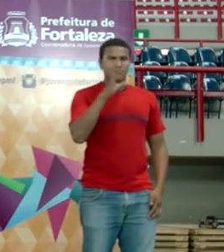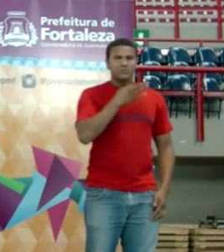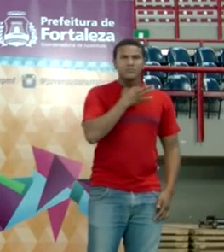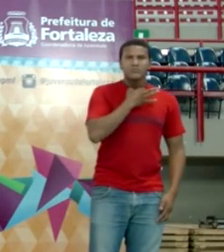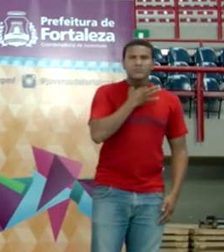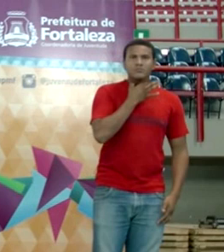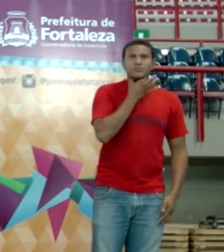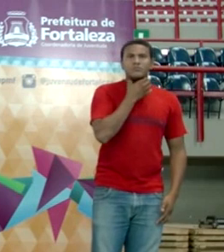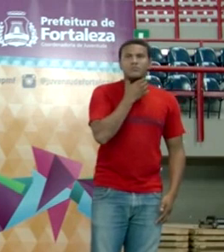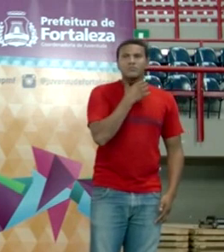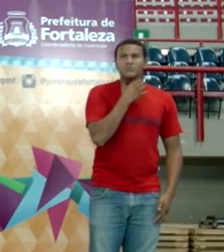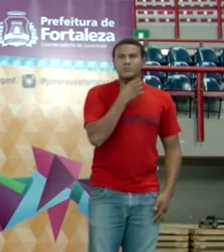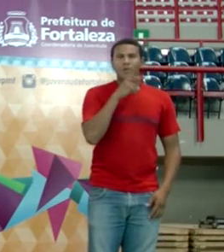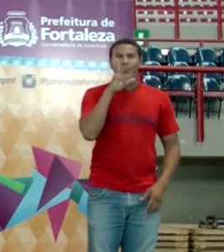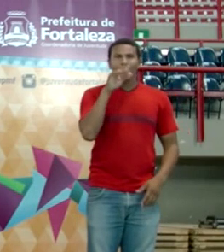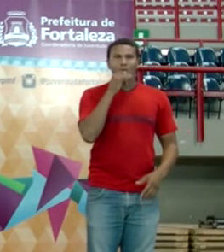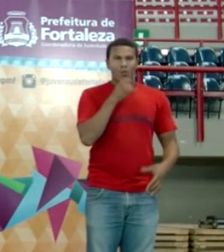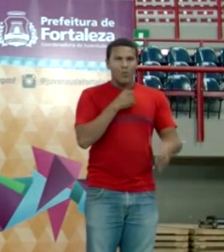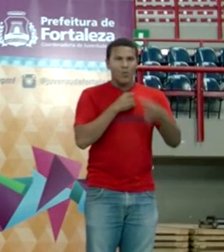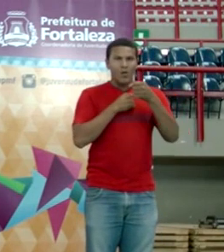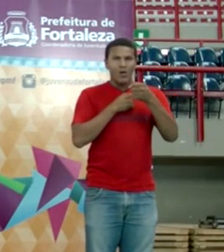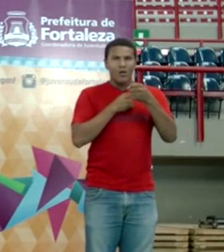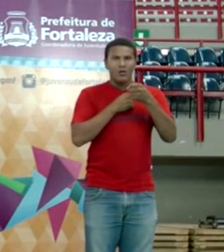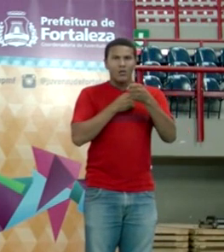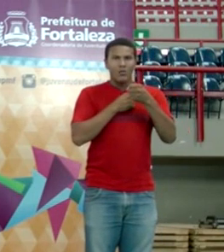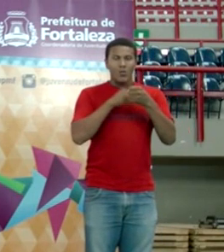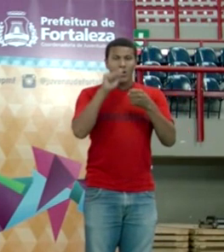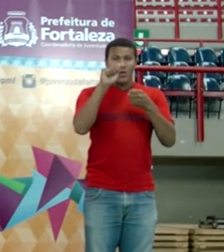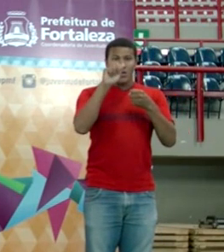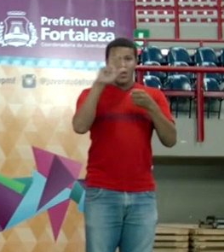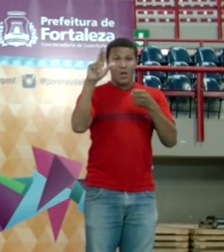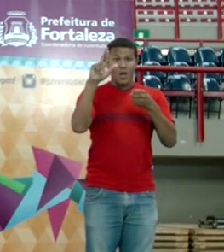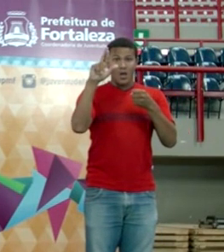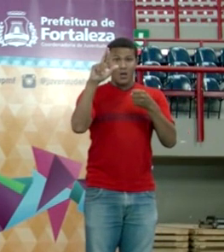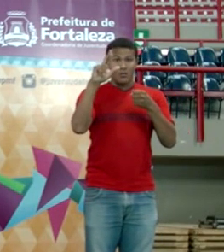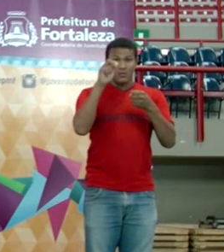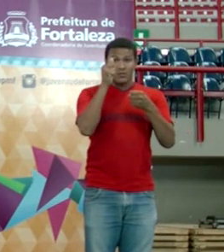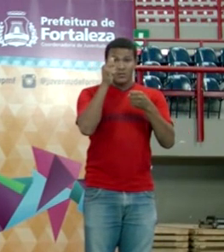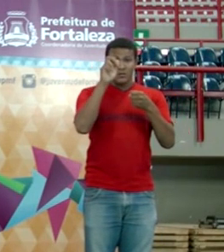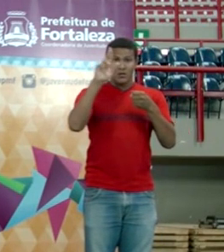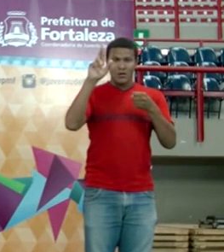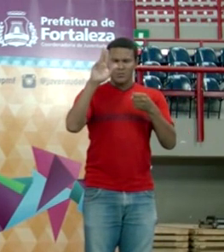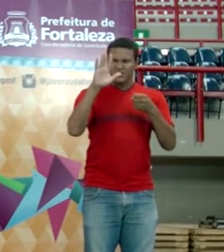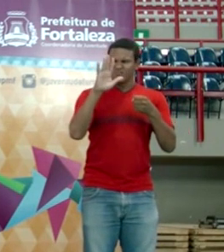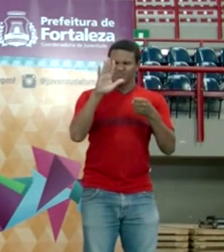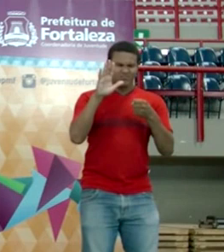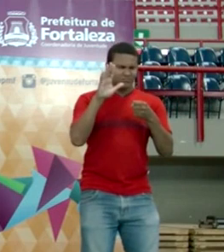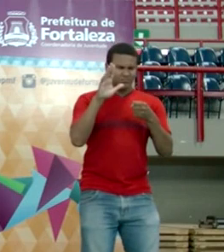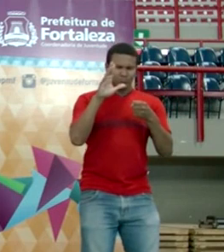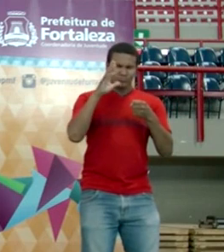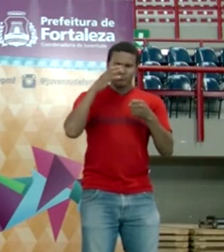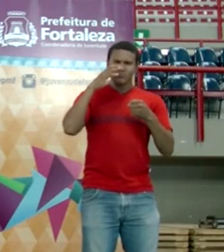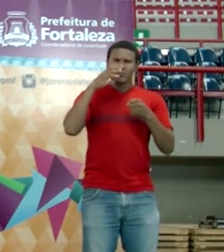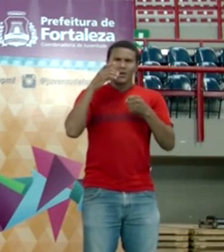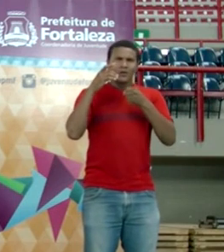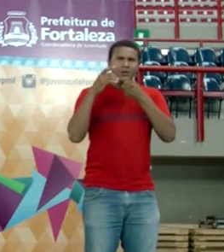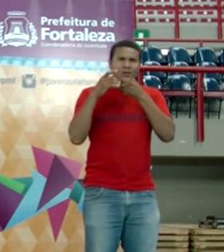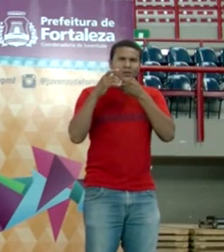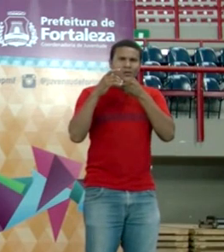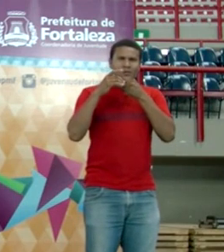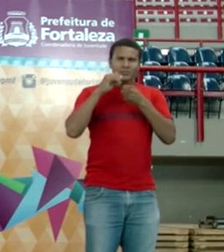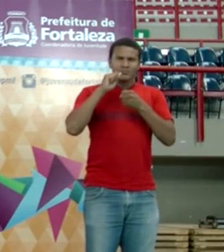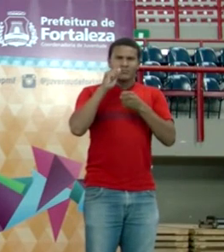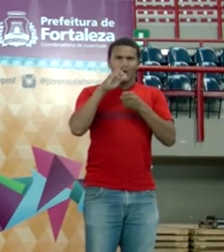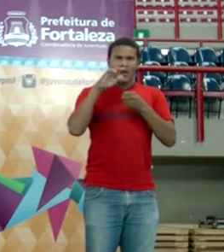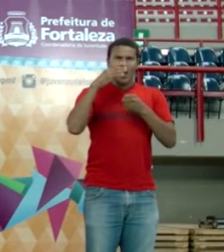dispositivo eletroeletrônico, que envia um sinal de rádio. Opa, peraí, já mudou? Já. Vocês